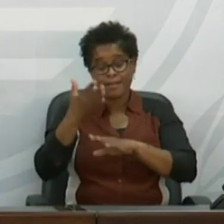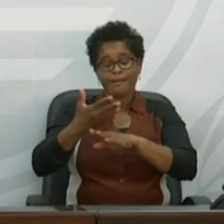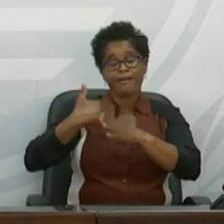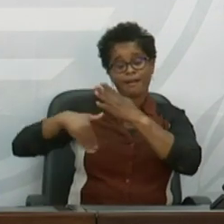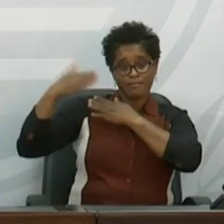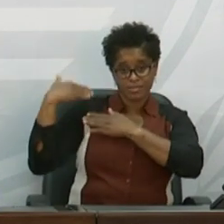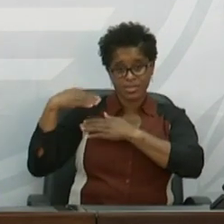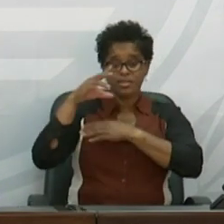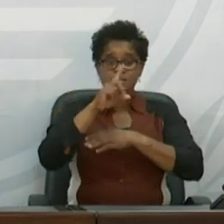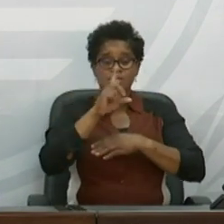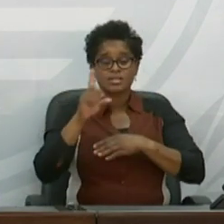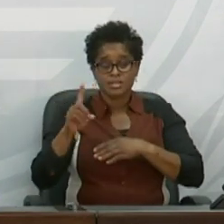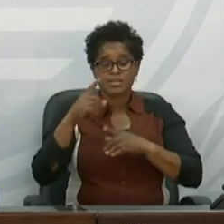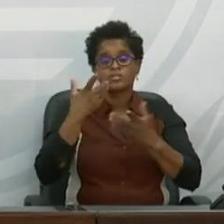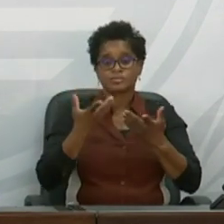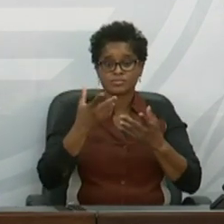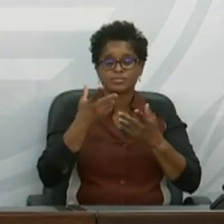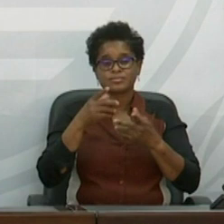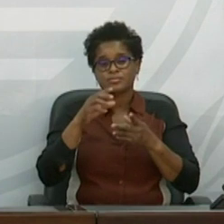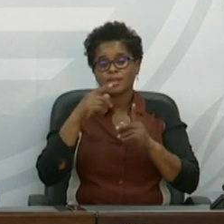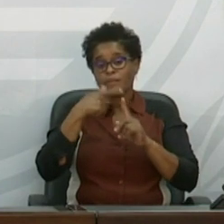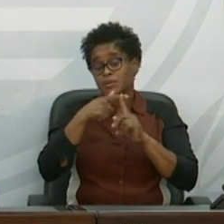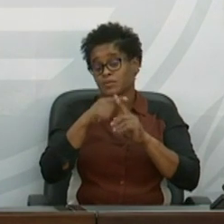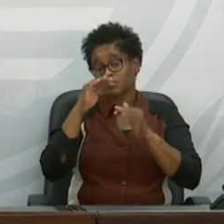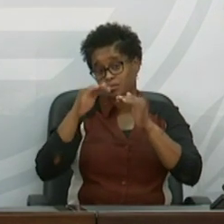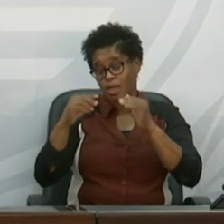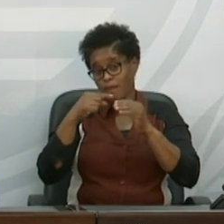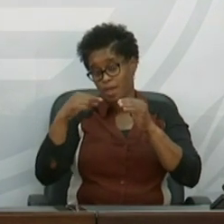E são 66 casos a menos,